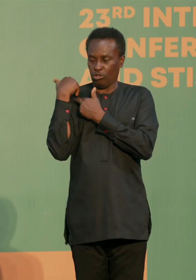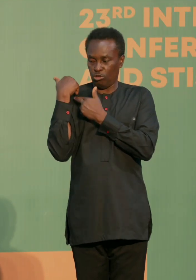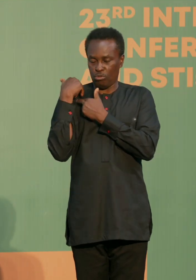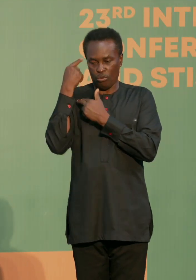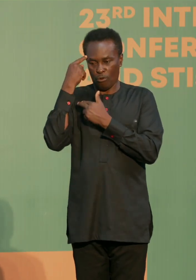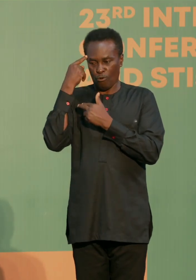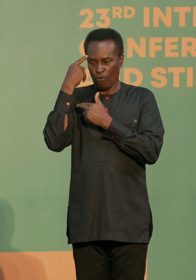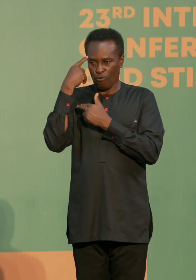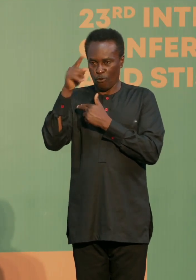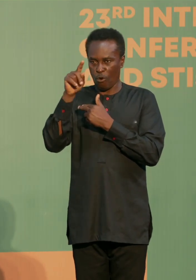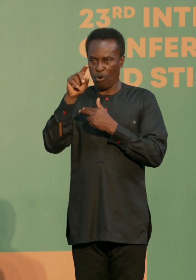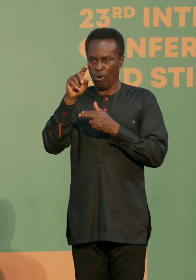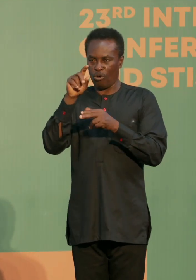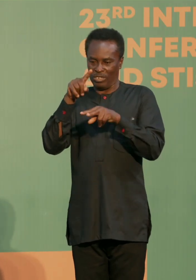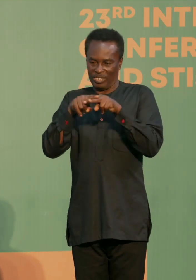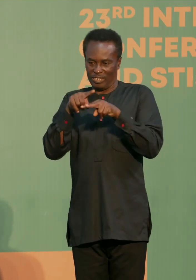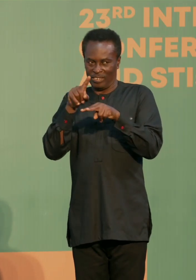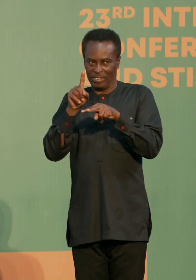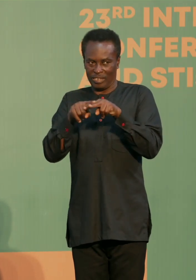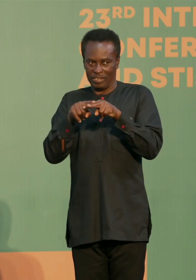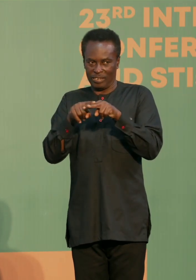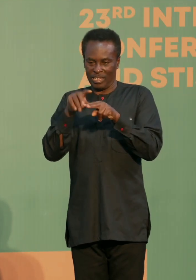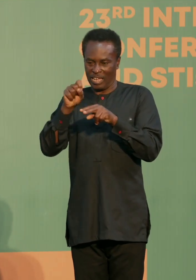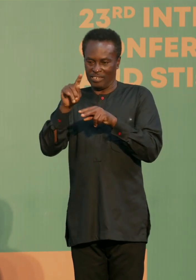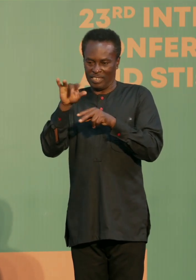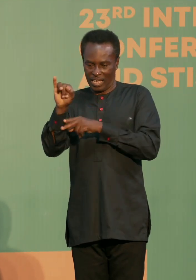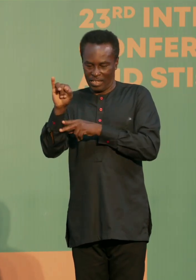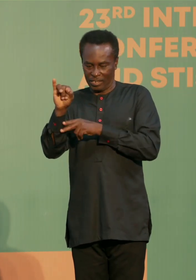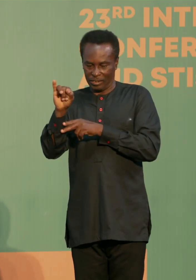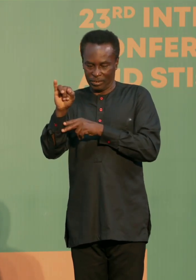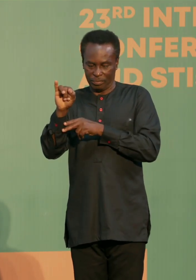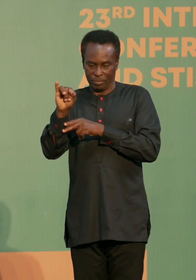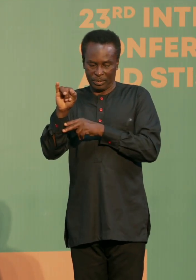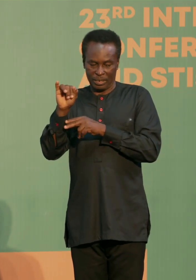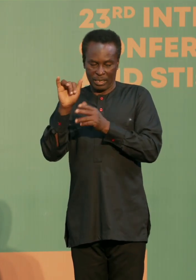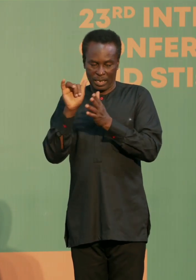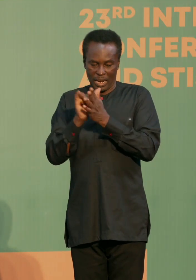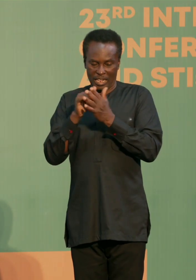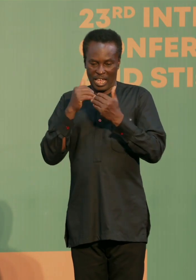dont 4 sont d'origine virale et 4 autres sont non virales.